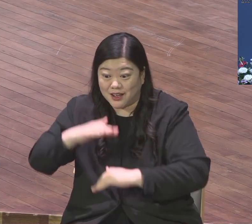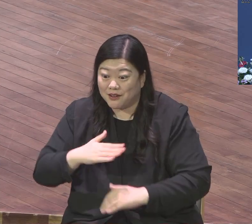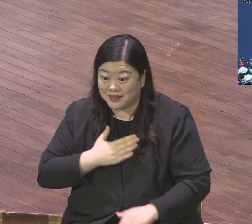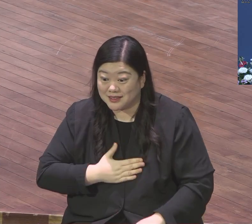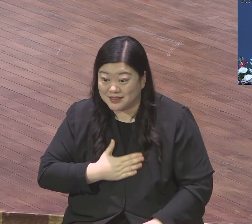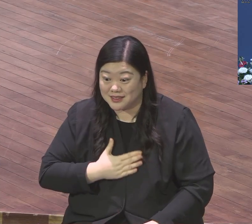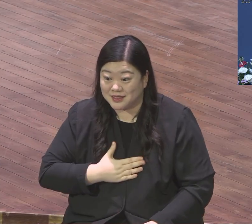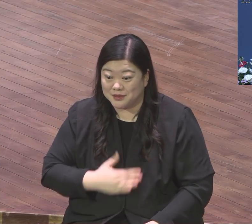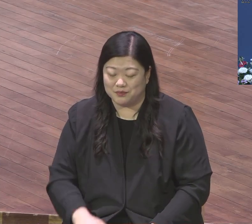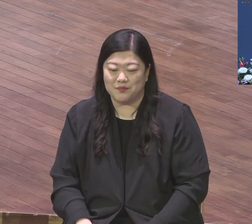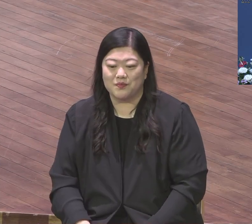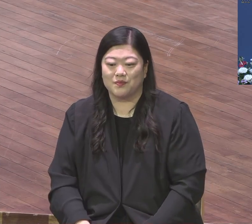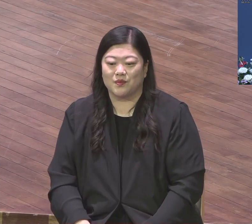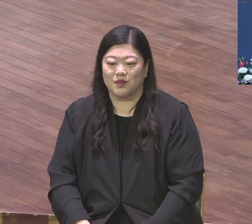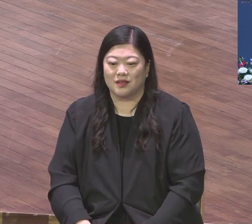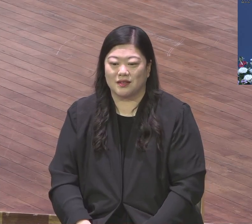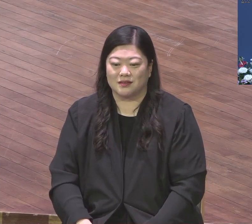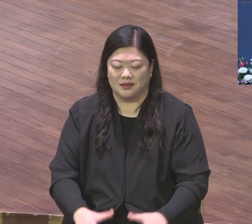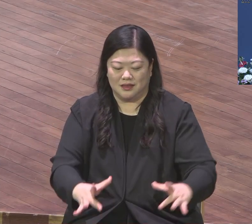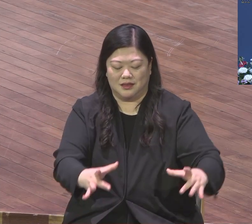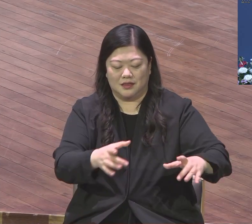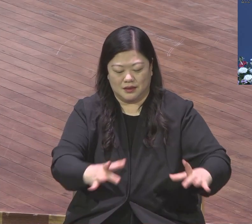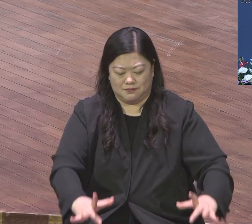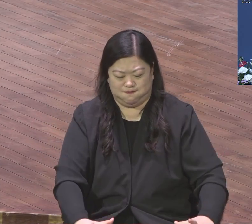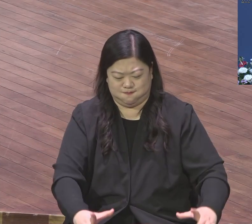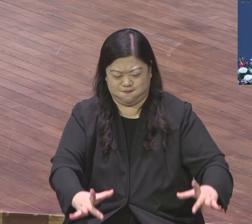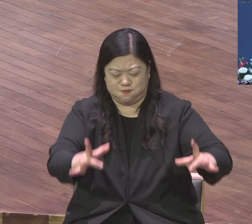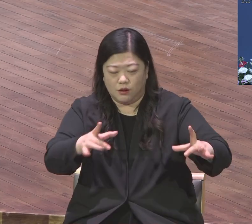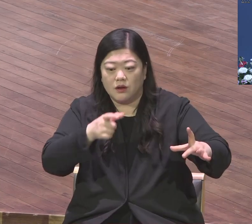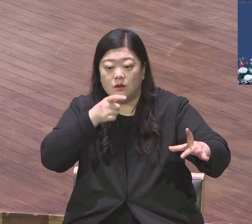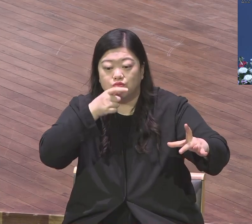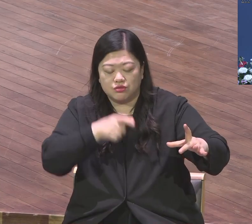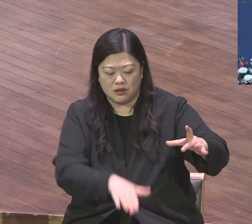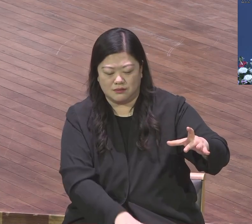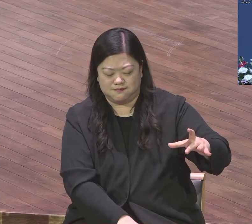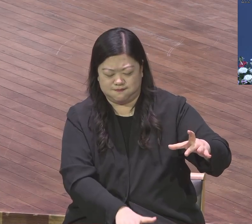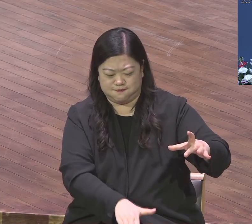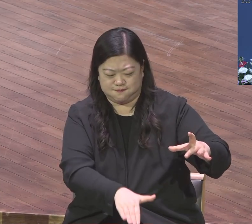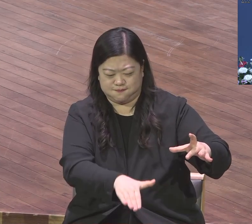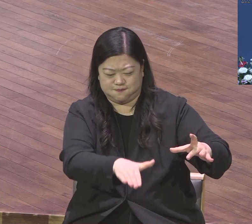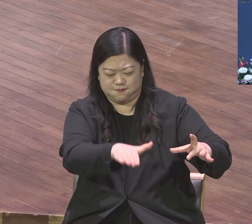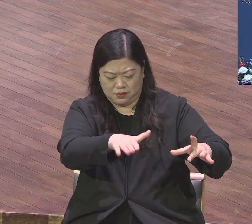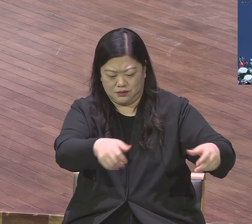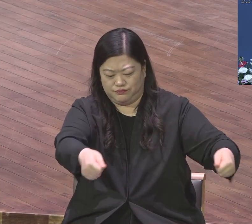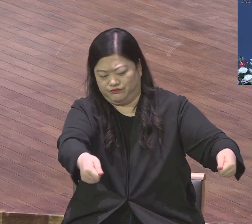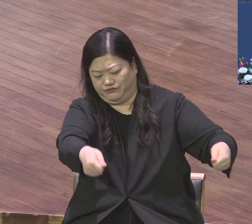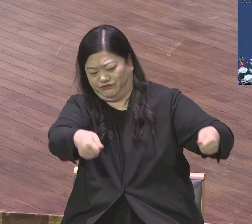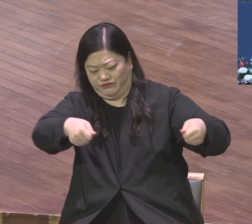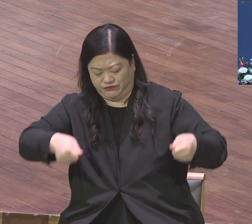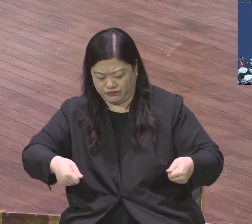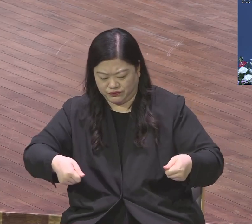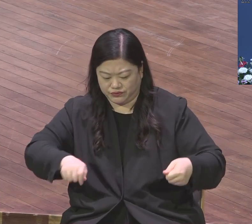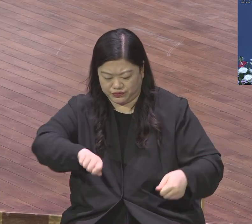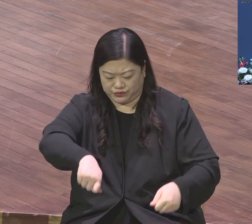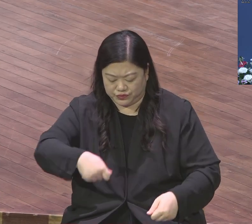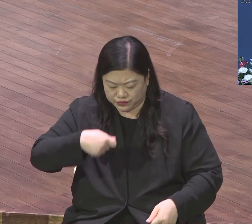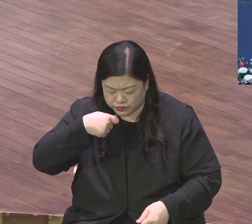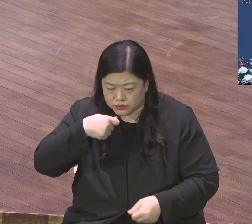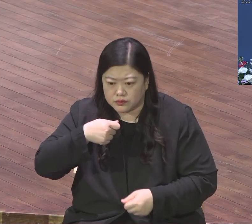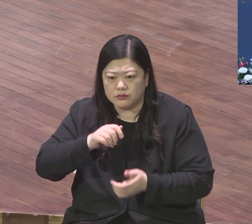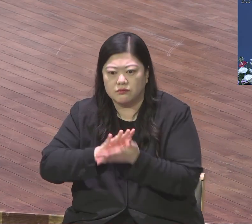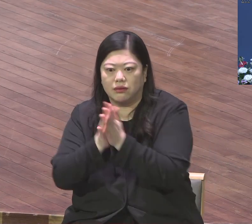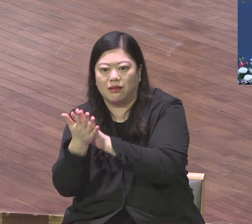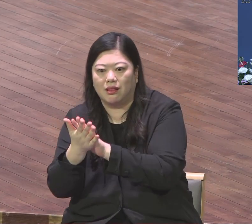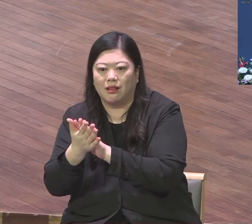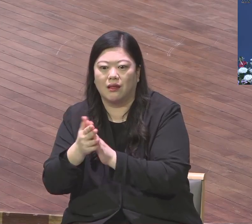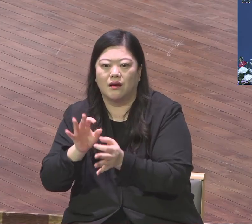혼인잔치에서 물이 포도주로 변하는 기적이 일어난 것입니다. 사람들의 모든 관심은